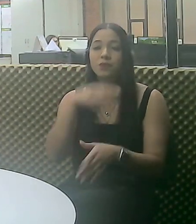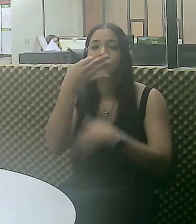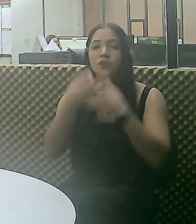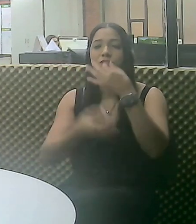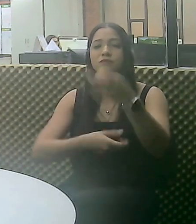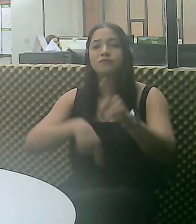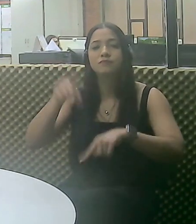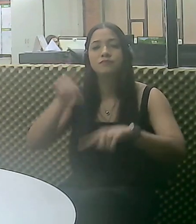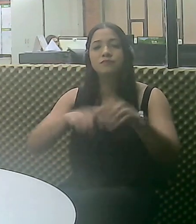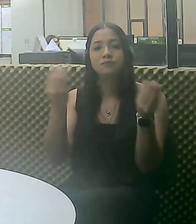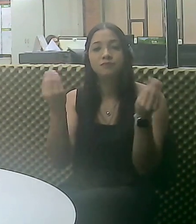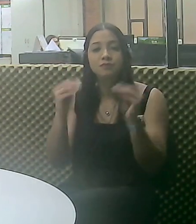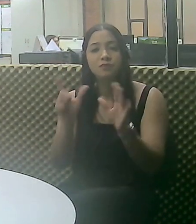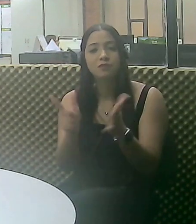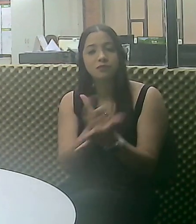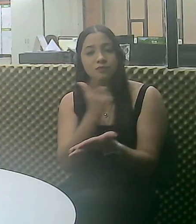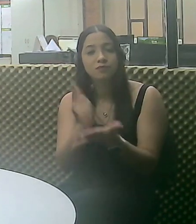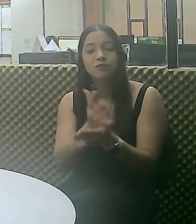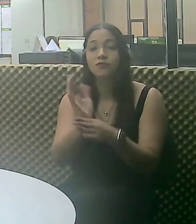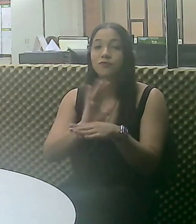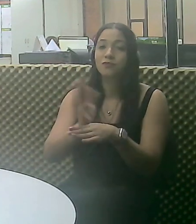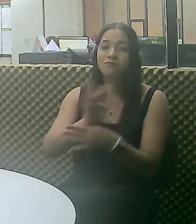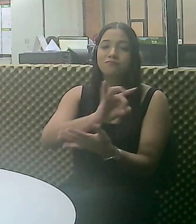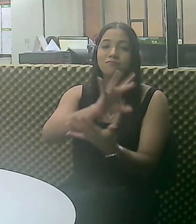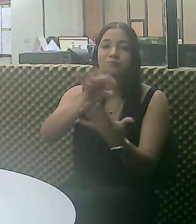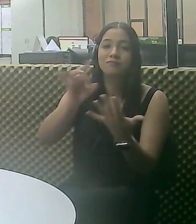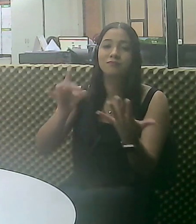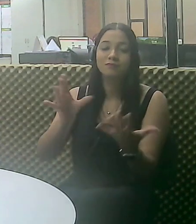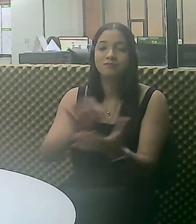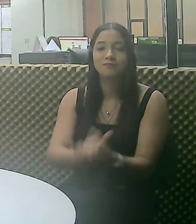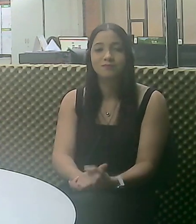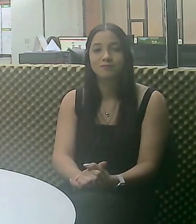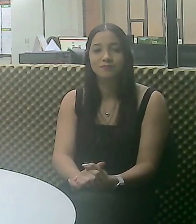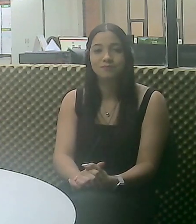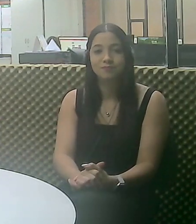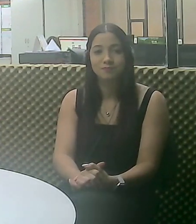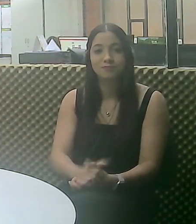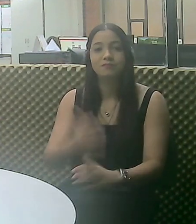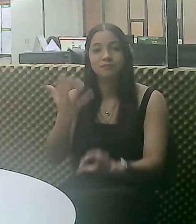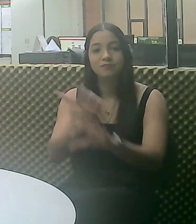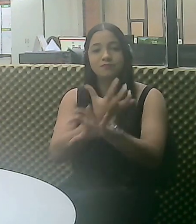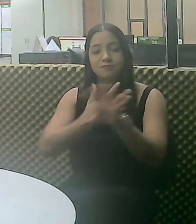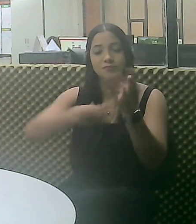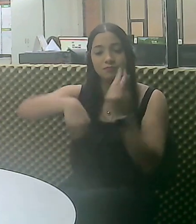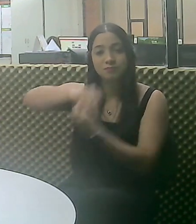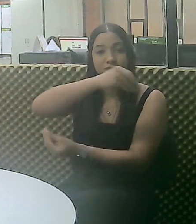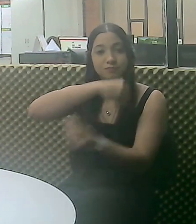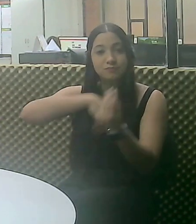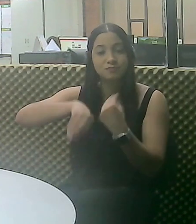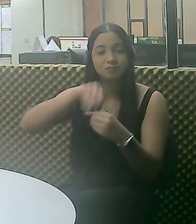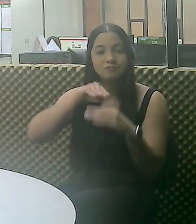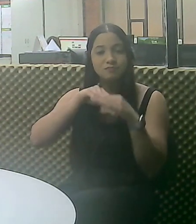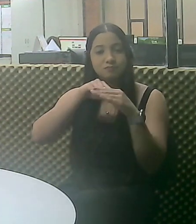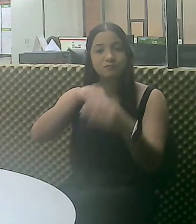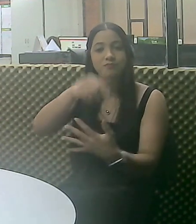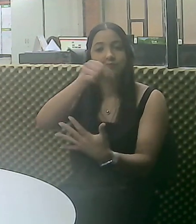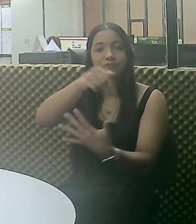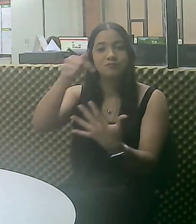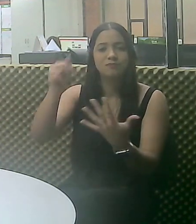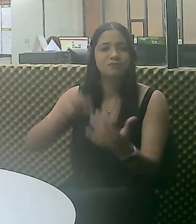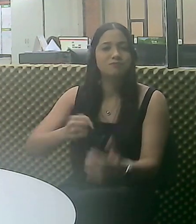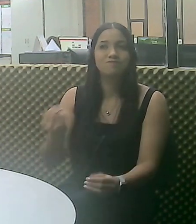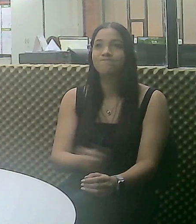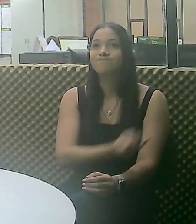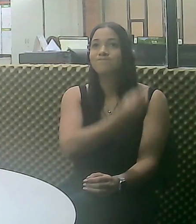de materiais, livros, filmes e outros. De forma interdisciplinar, a revista aborda itens das mais